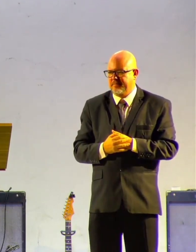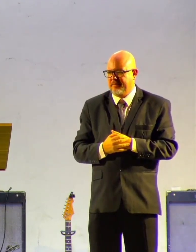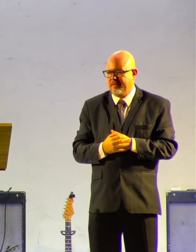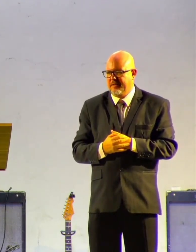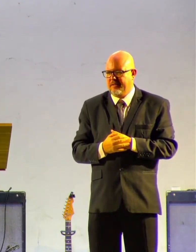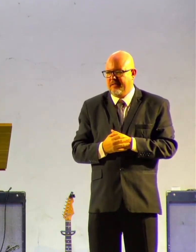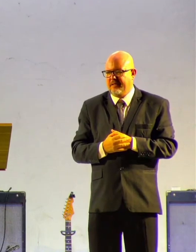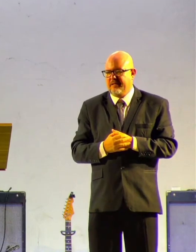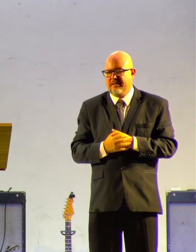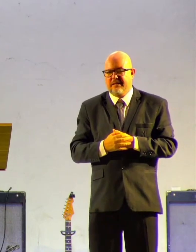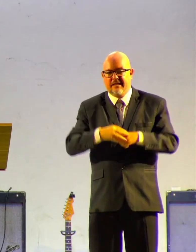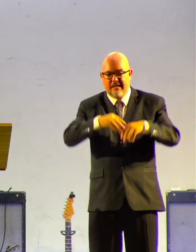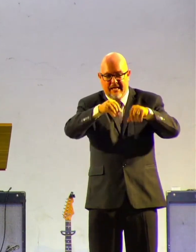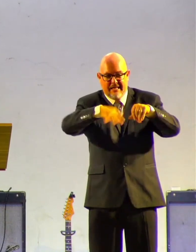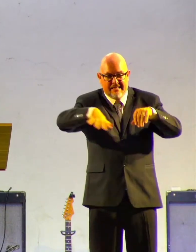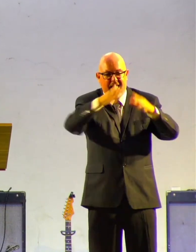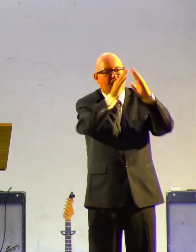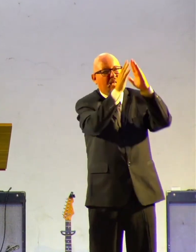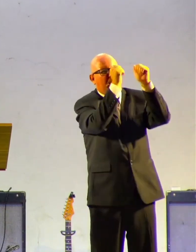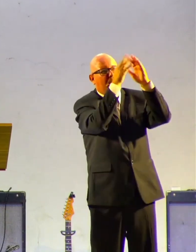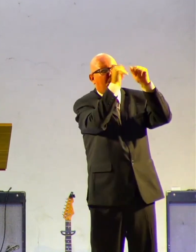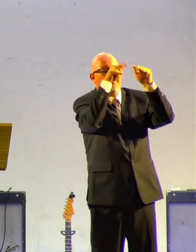A terra está clamando por chuva.